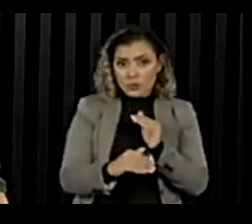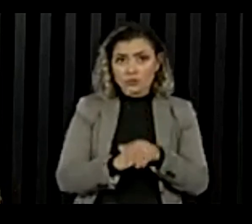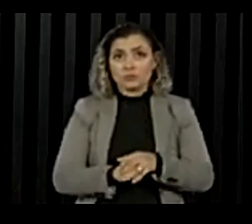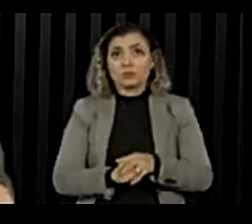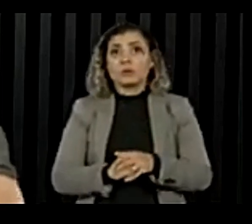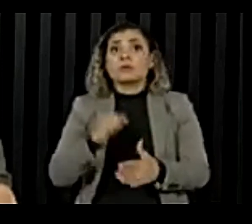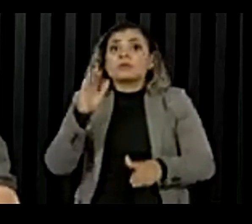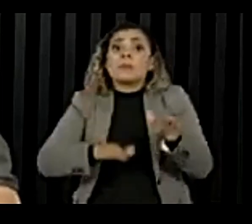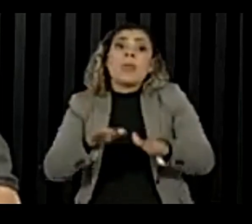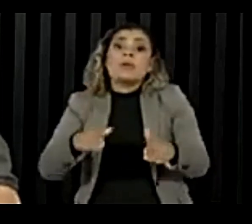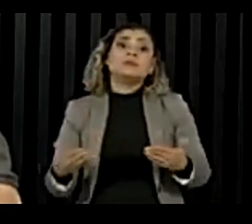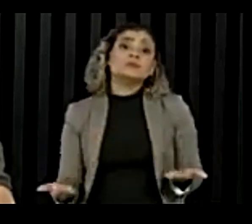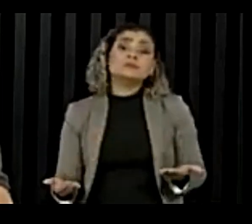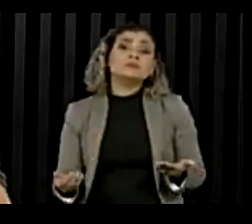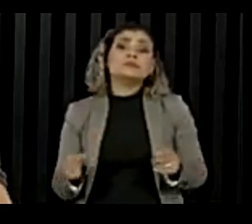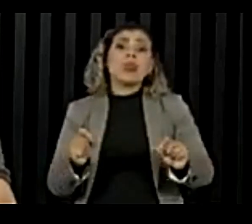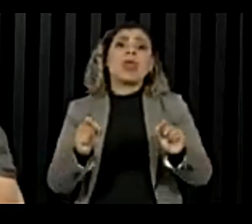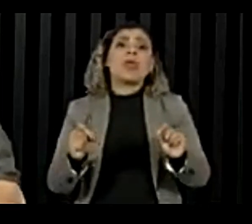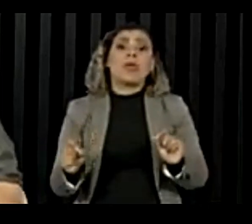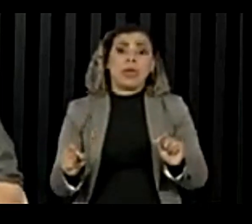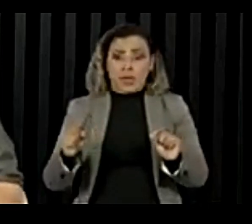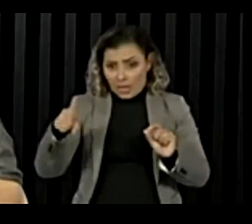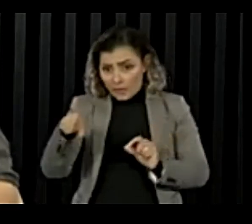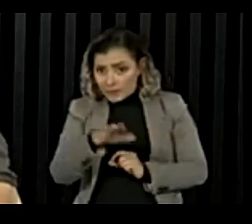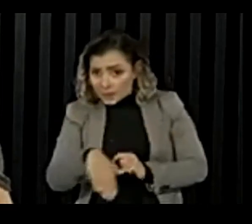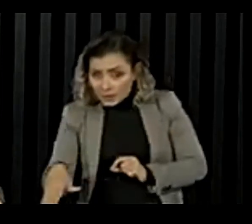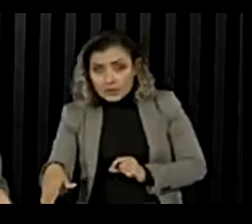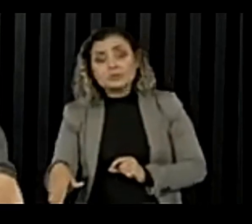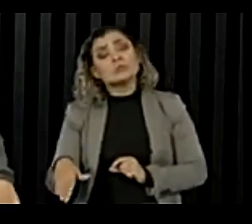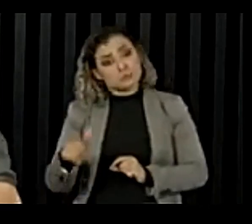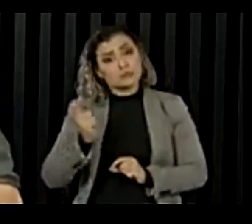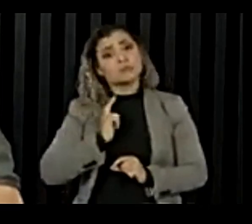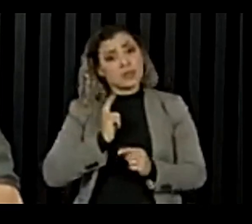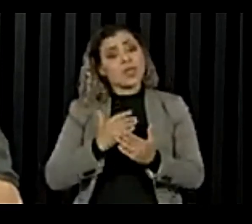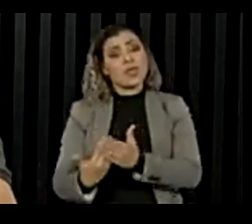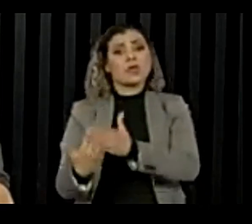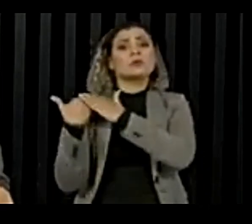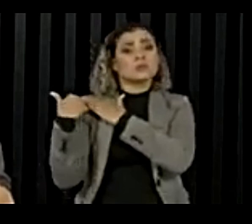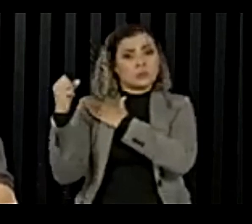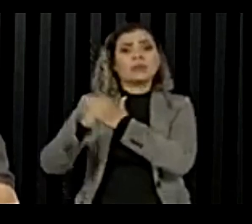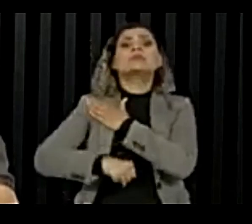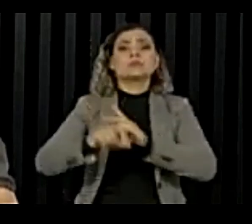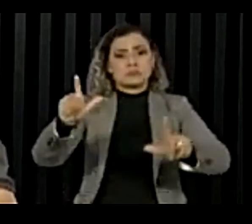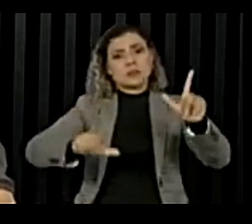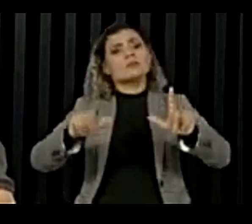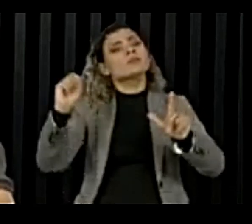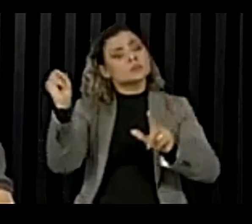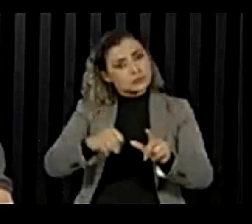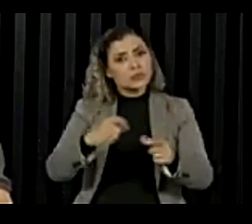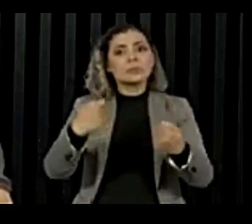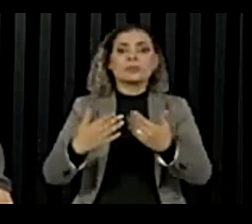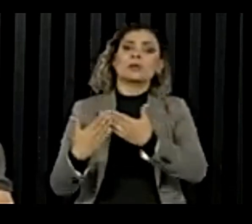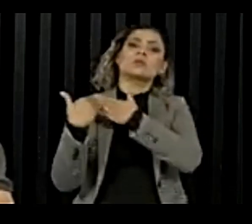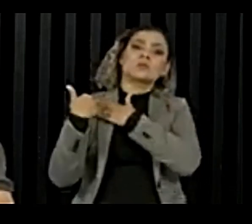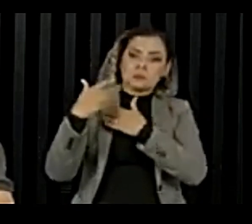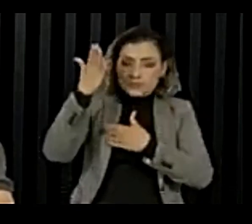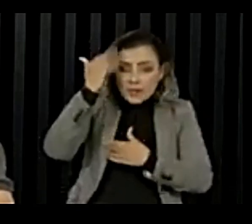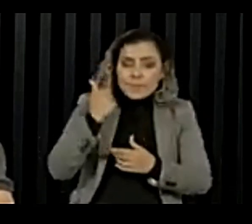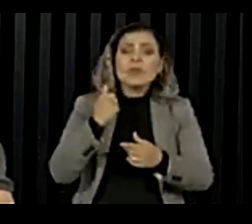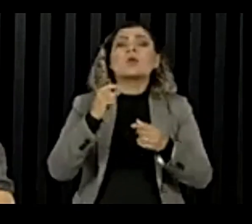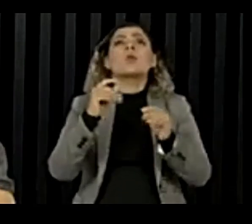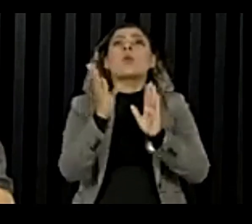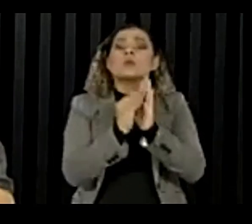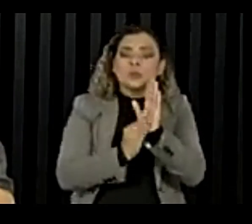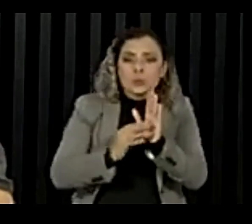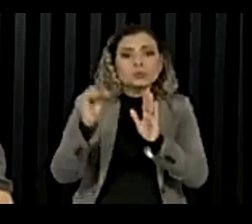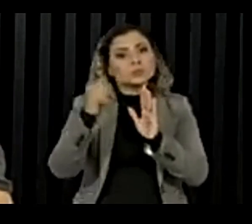Depende para quem a gente está falando. Se a gente está falando para crianças, existe responsabilidade no entretenimento? Sim. Você tem que ser responsável, você tem que saber com quem você está